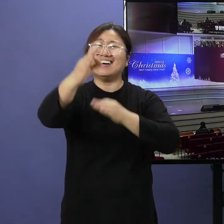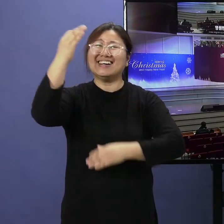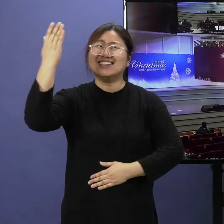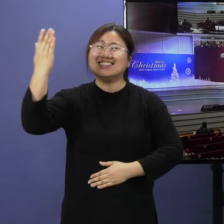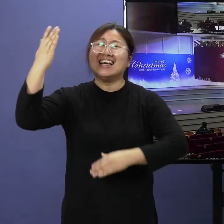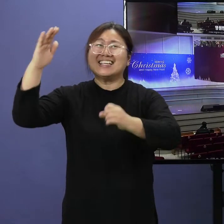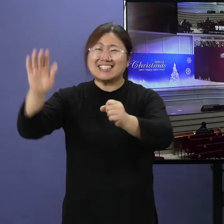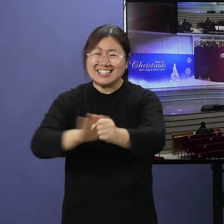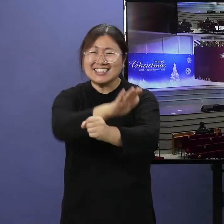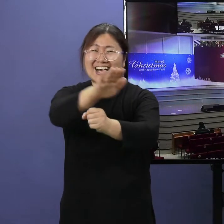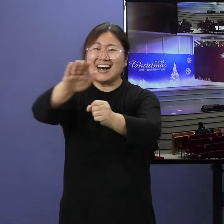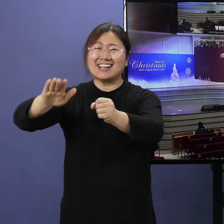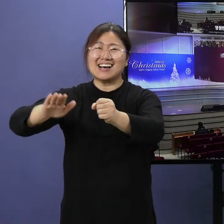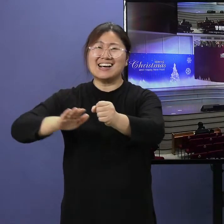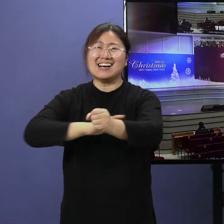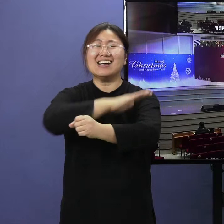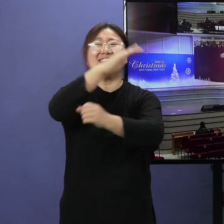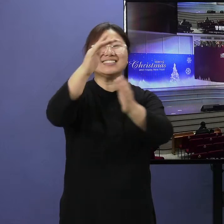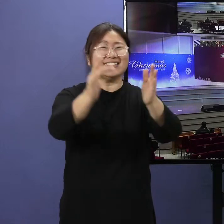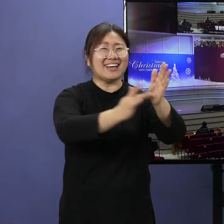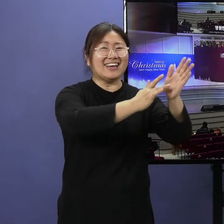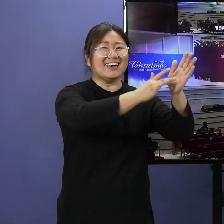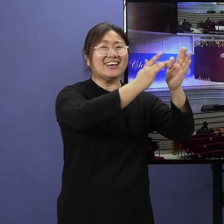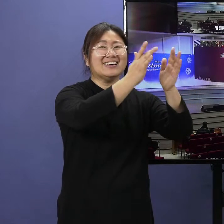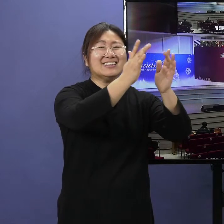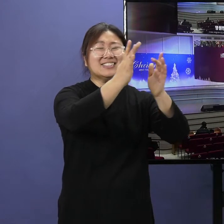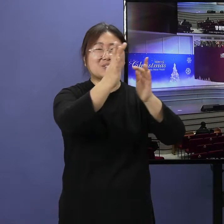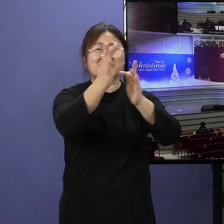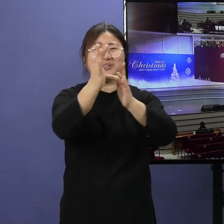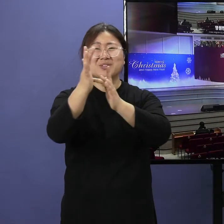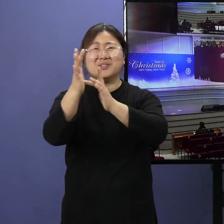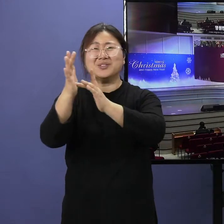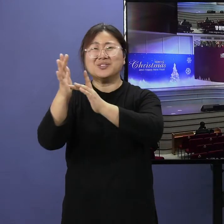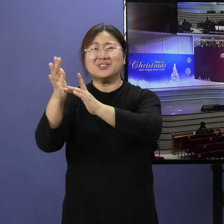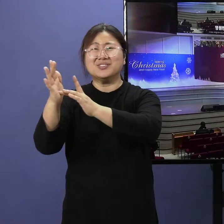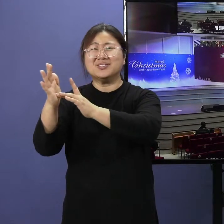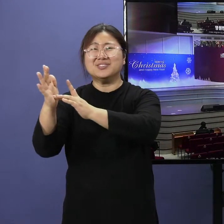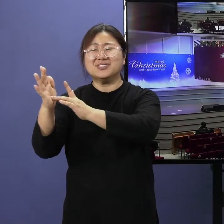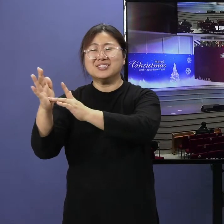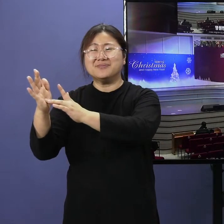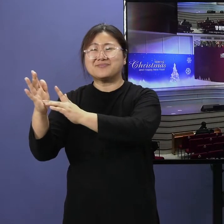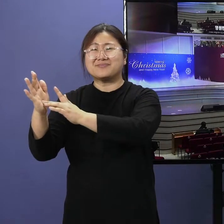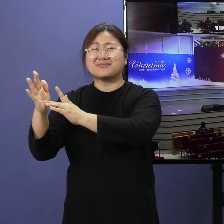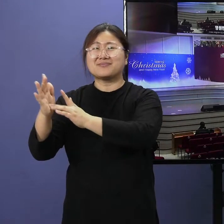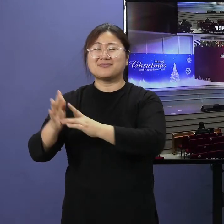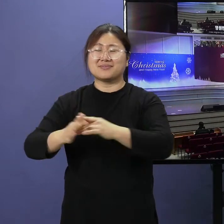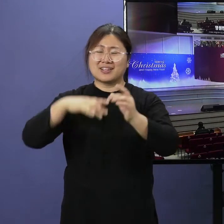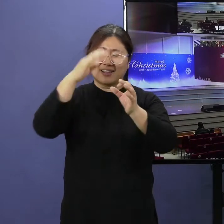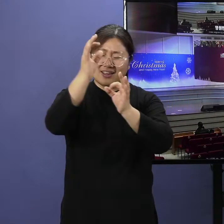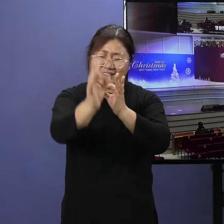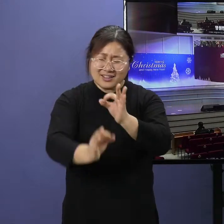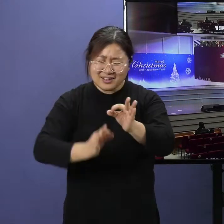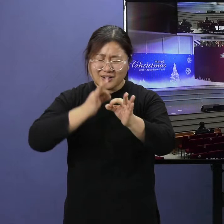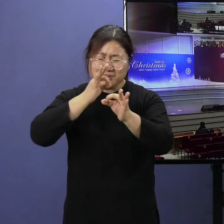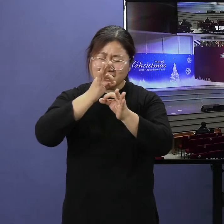영원한 그 사랑 예수 영원한 그 사랑